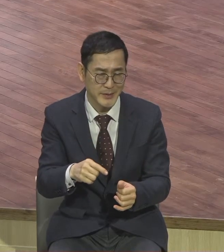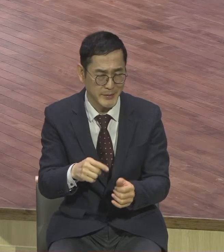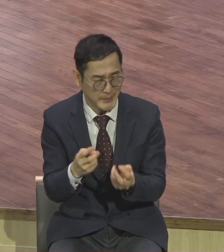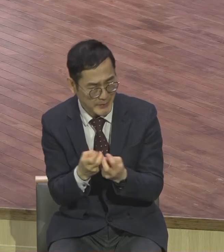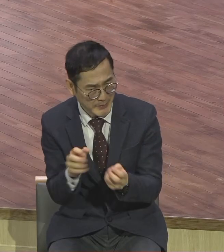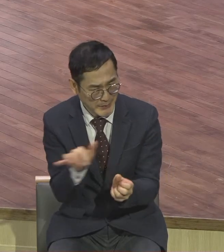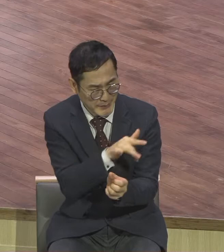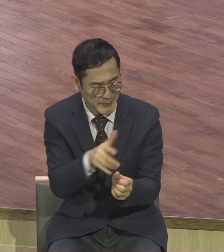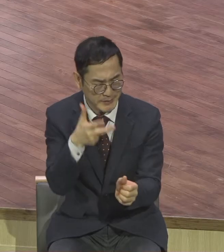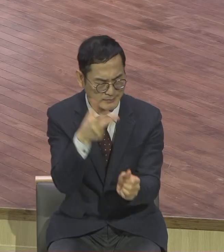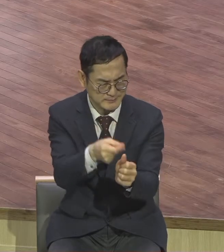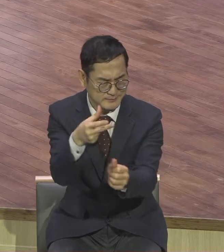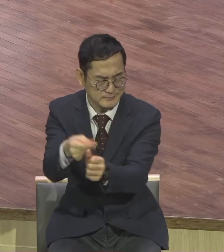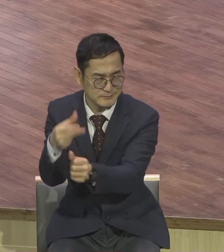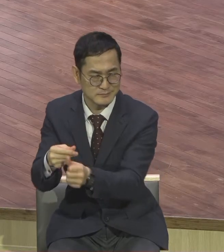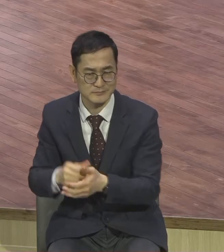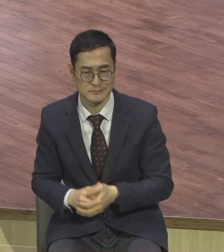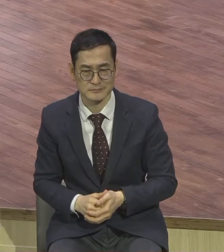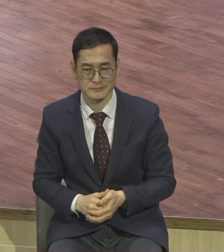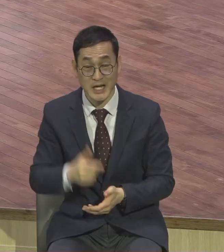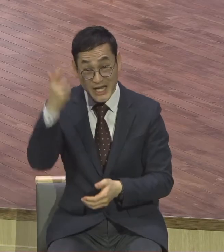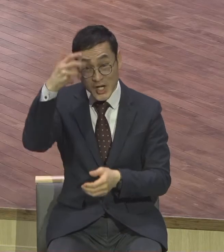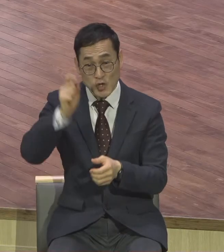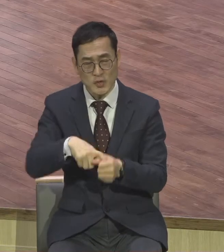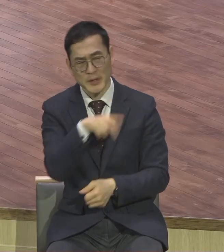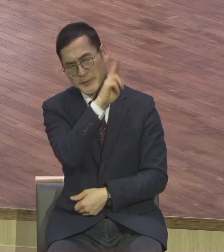편리함을 쫓다가 보면